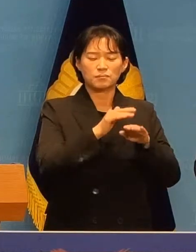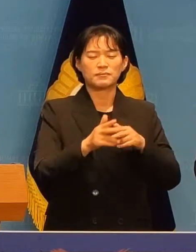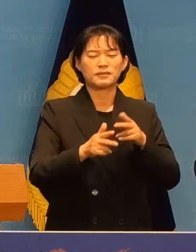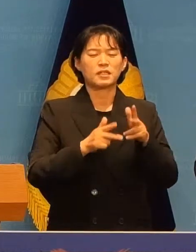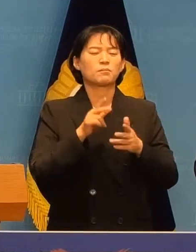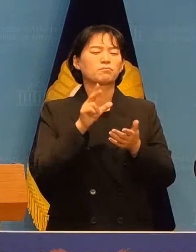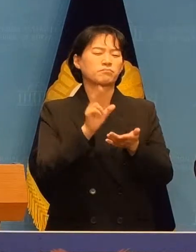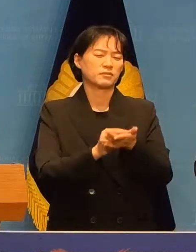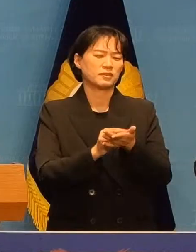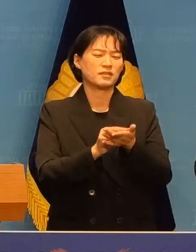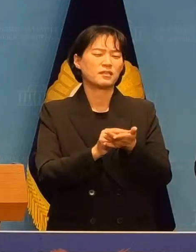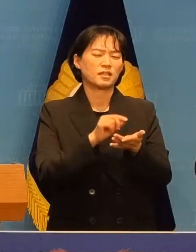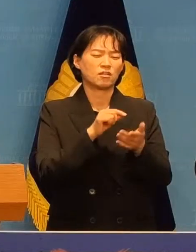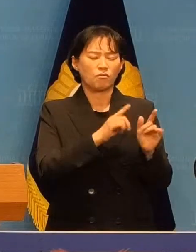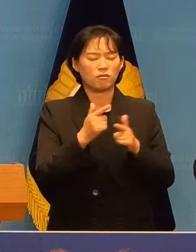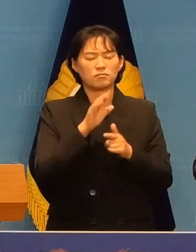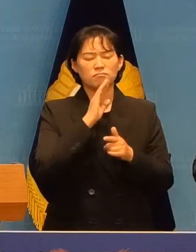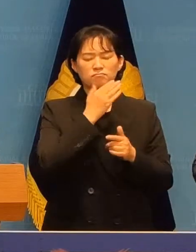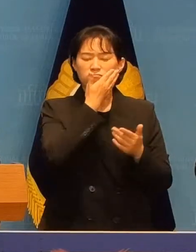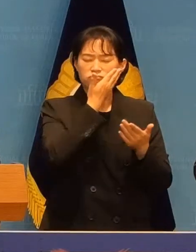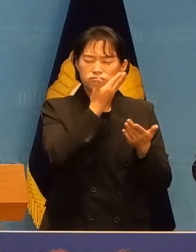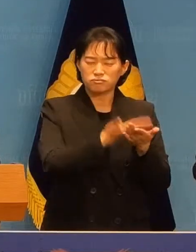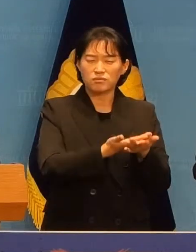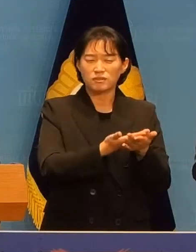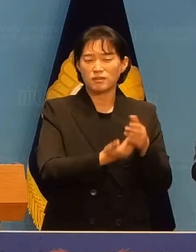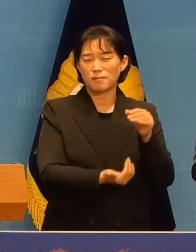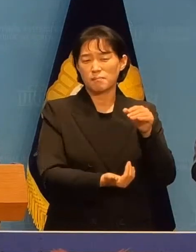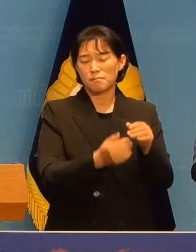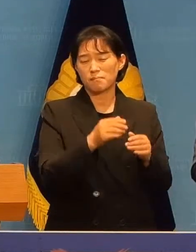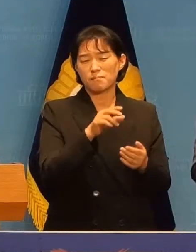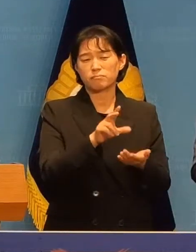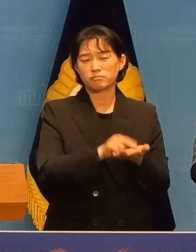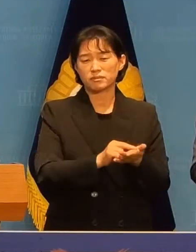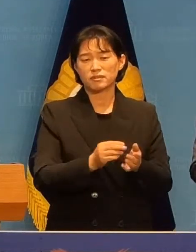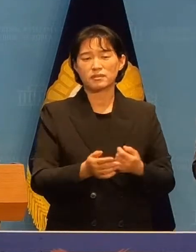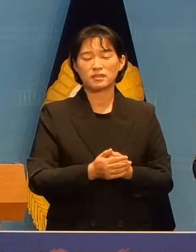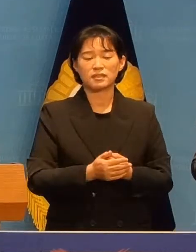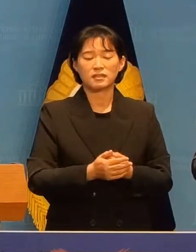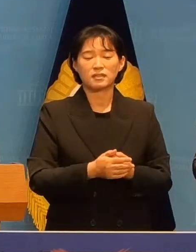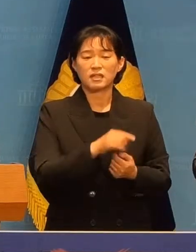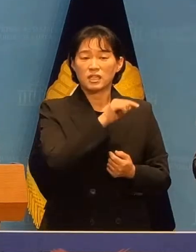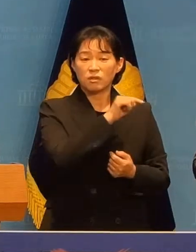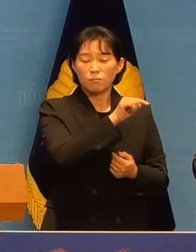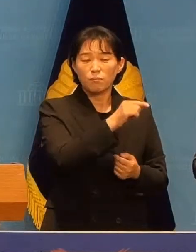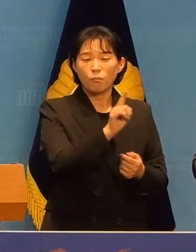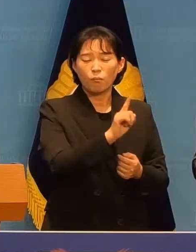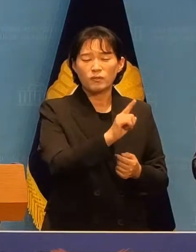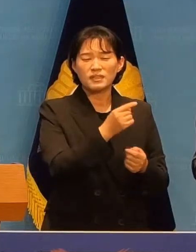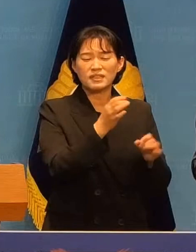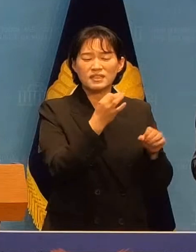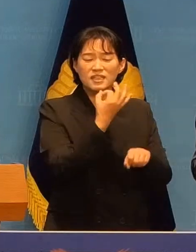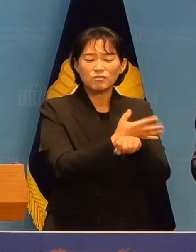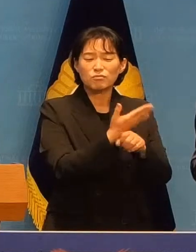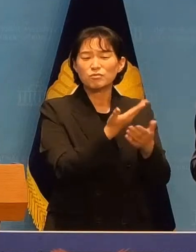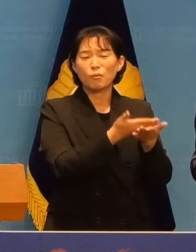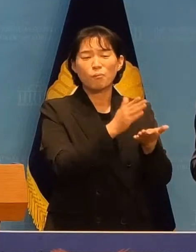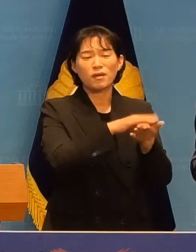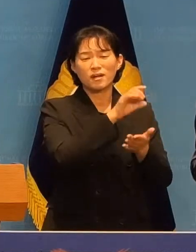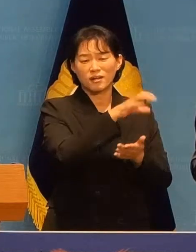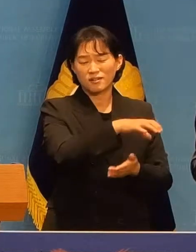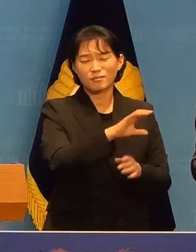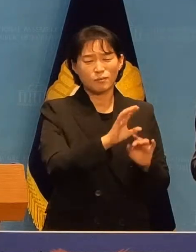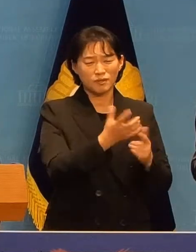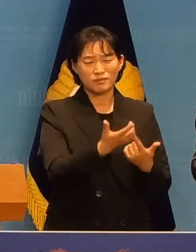걸린 중대한 사안이기 때문입니다. 직영정비는 단순한 정비업이 아닙니다. 첨단